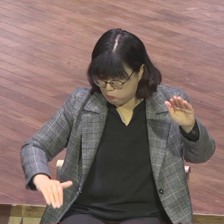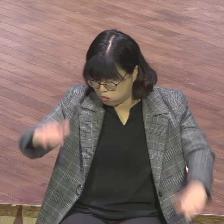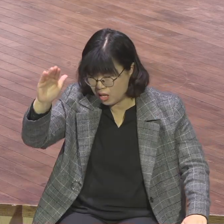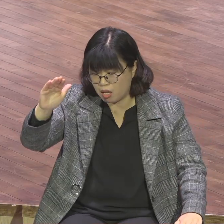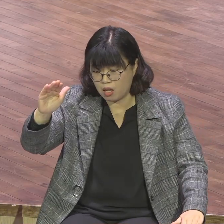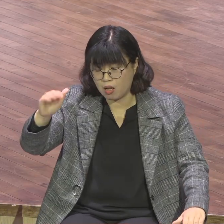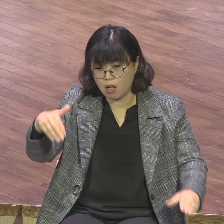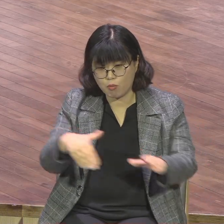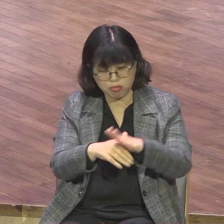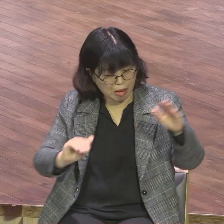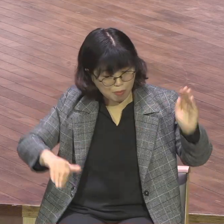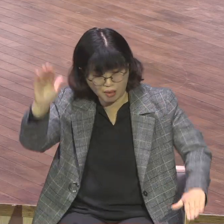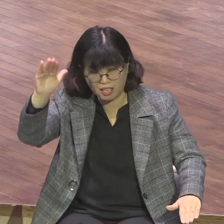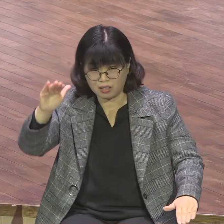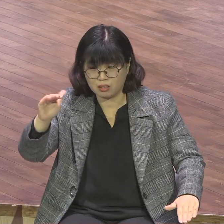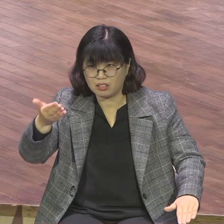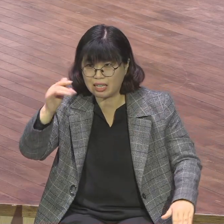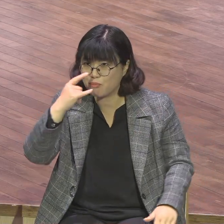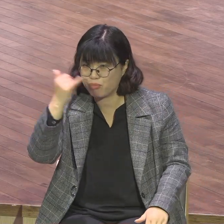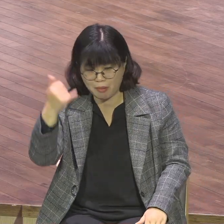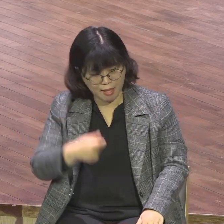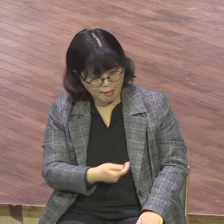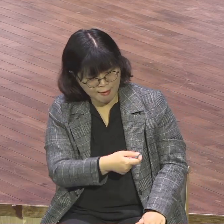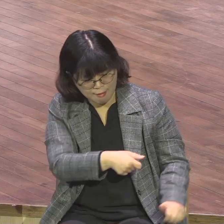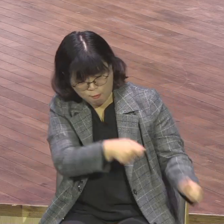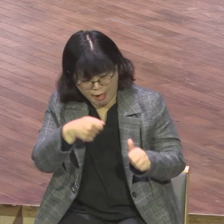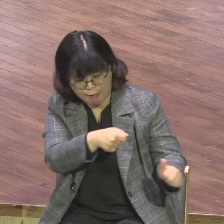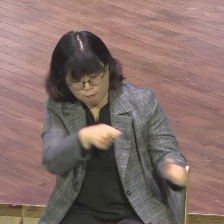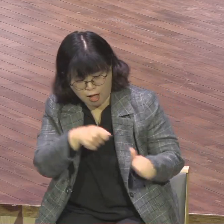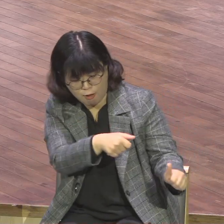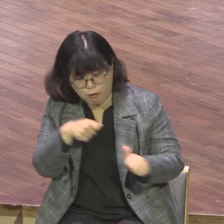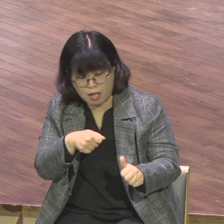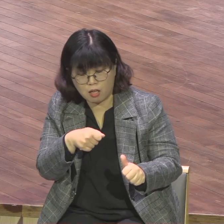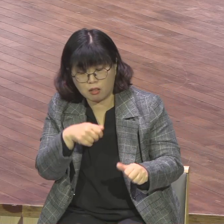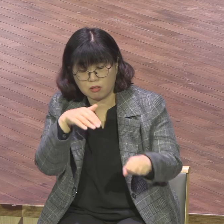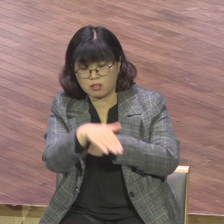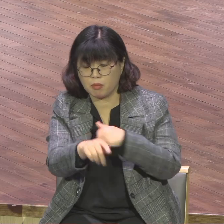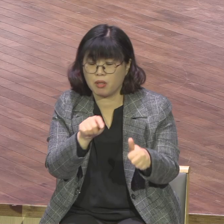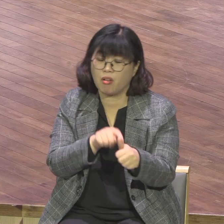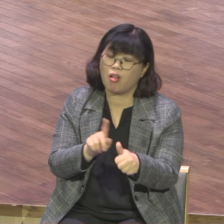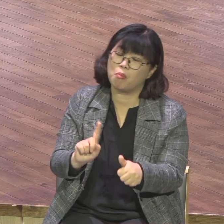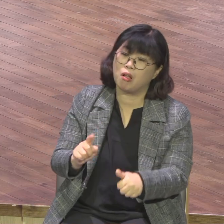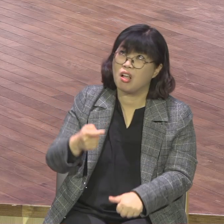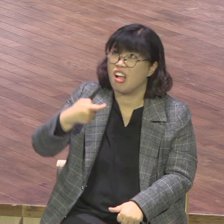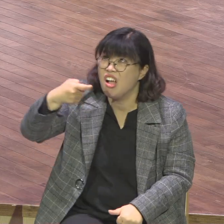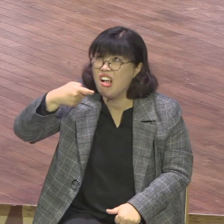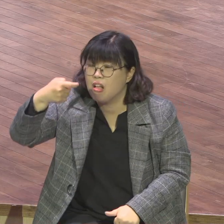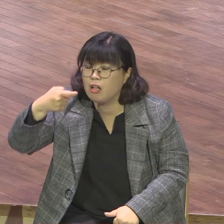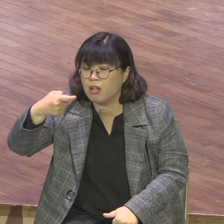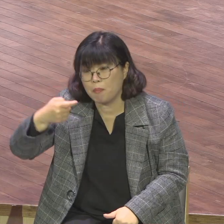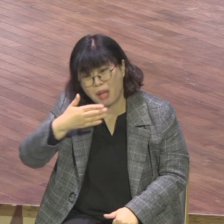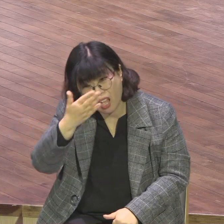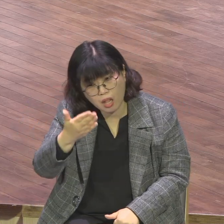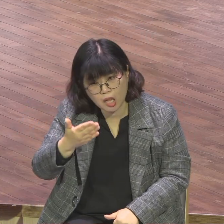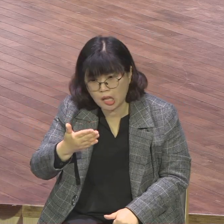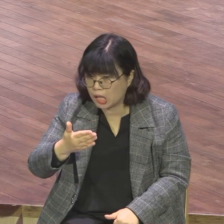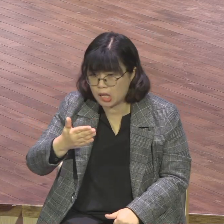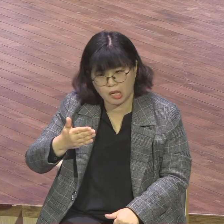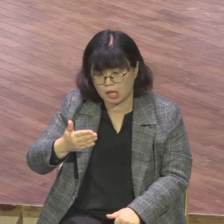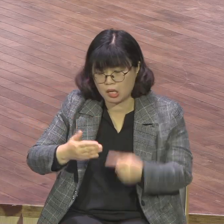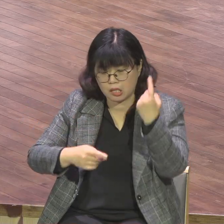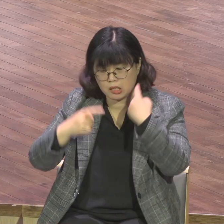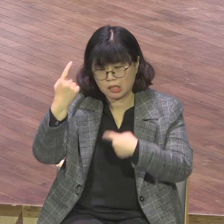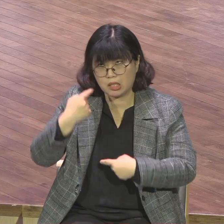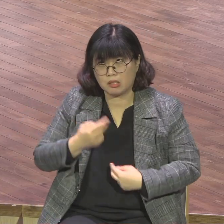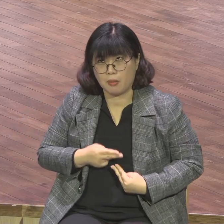거예요. 그래서 틀린 것이 아니라 다른 것이다. 아멘. 다른 거예요. 자녀가 잘못한 거